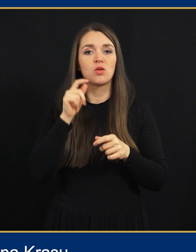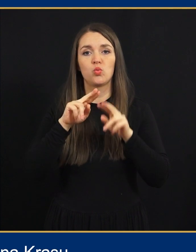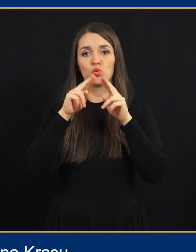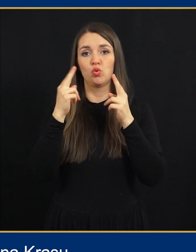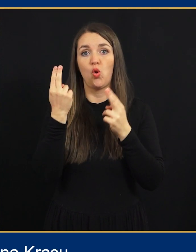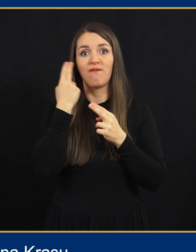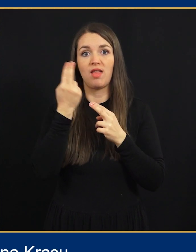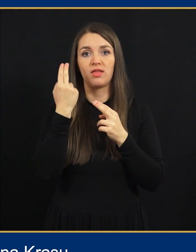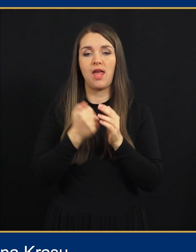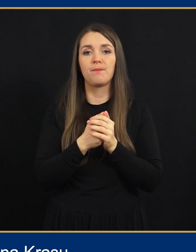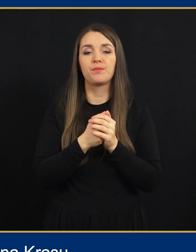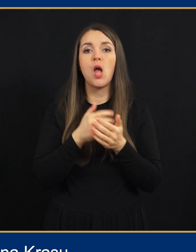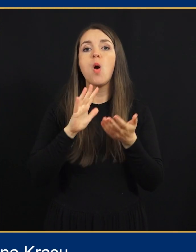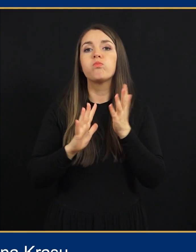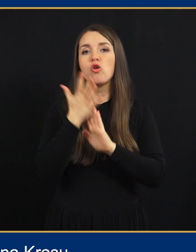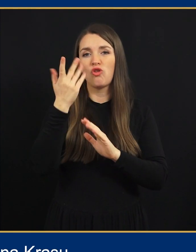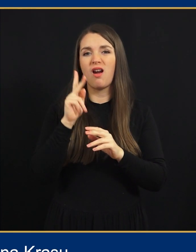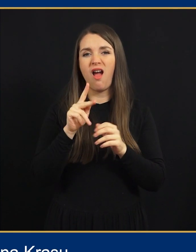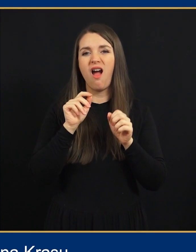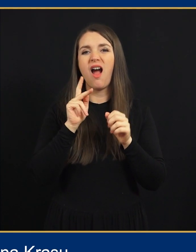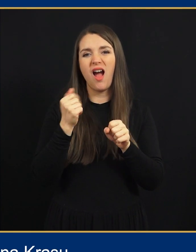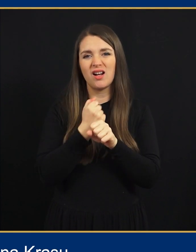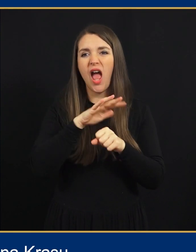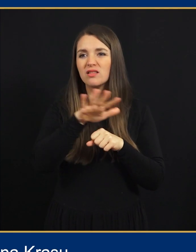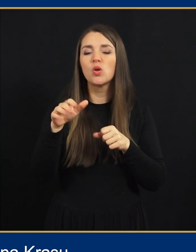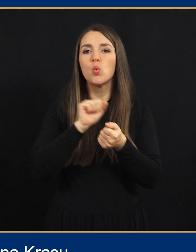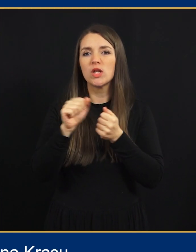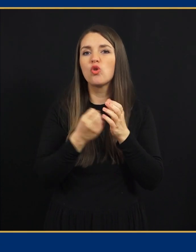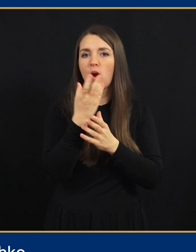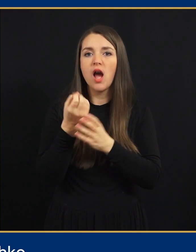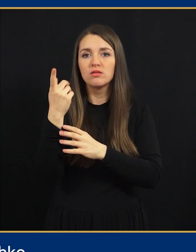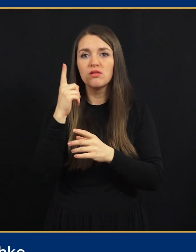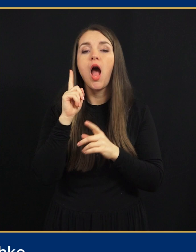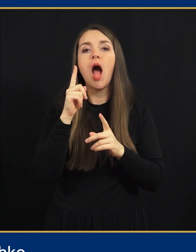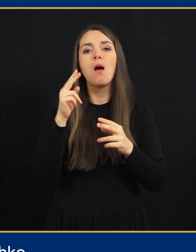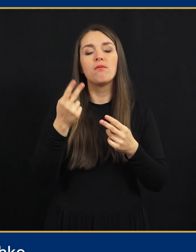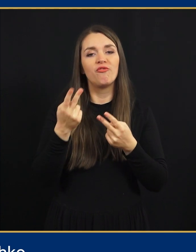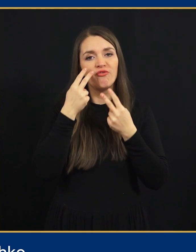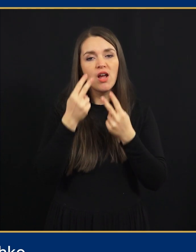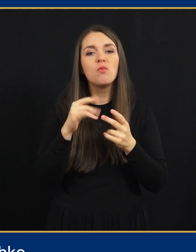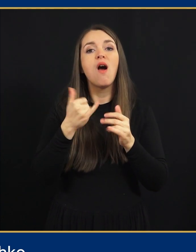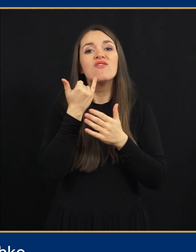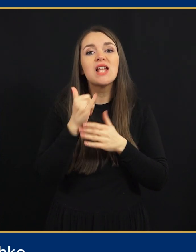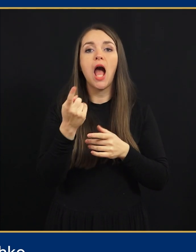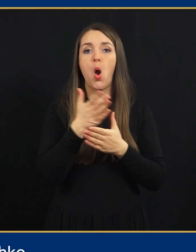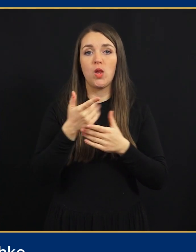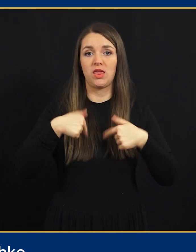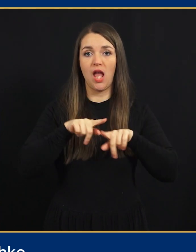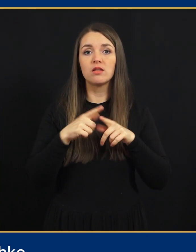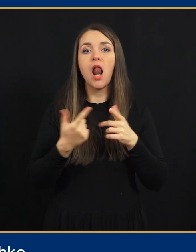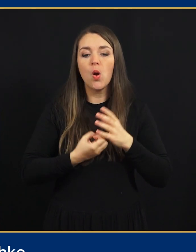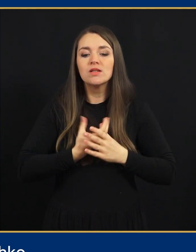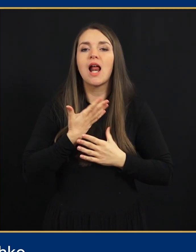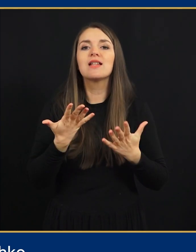Požar na Krasu je uničil rastje na Krasu, a prinesel spoznanje, da vsakemu od nas lahko zraste